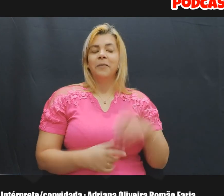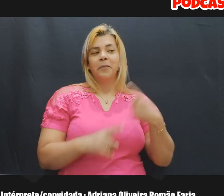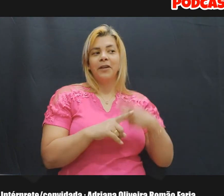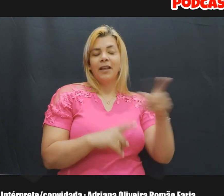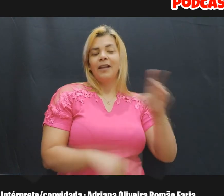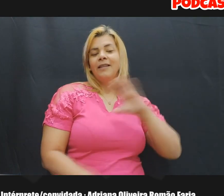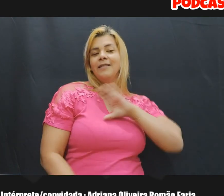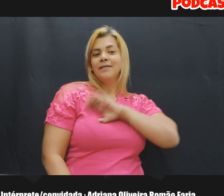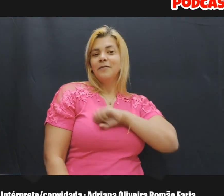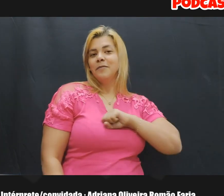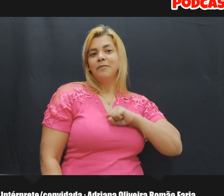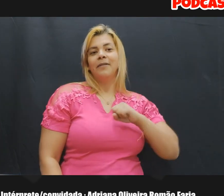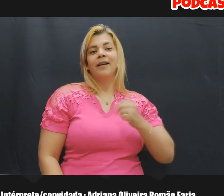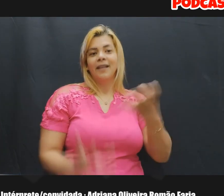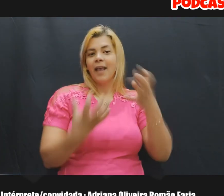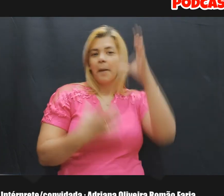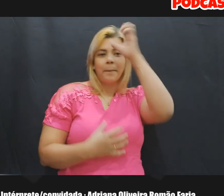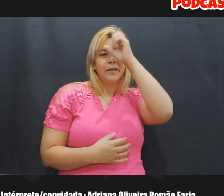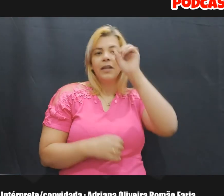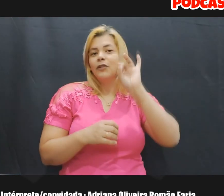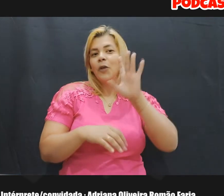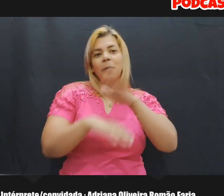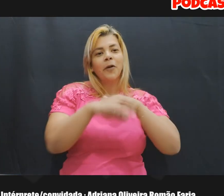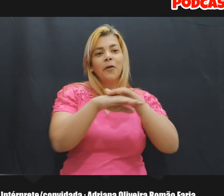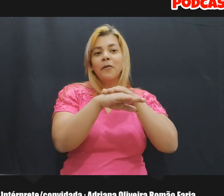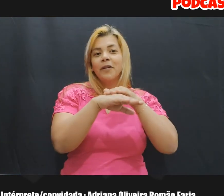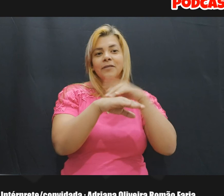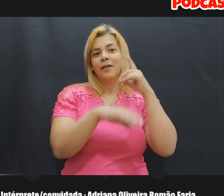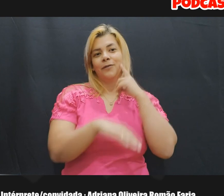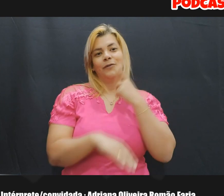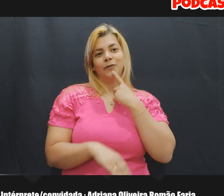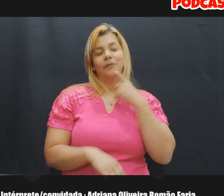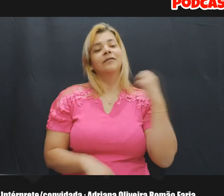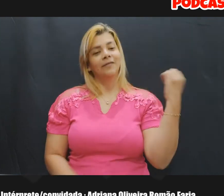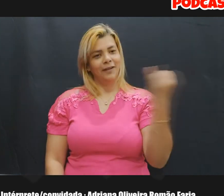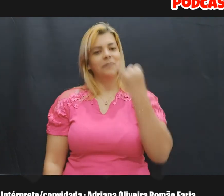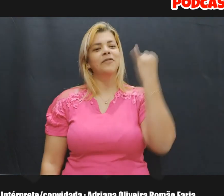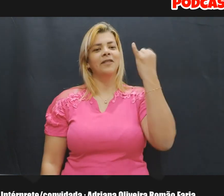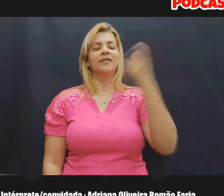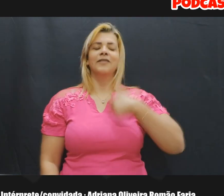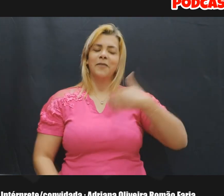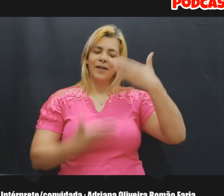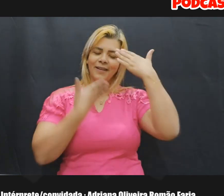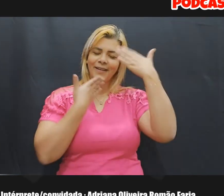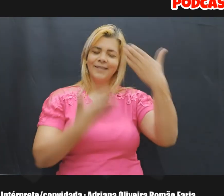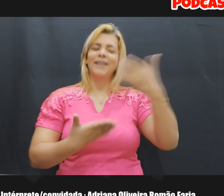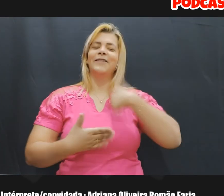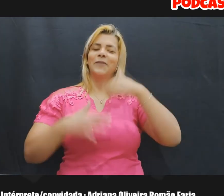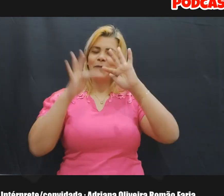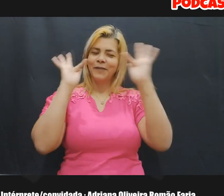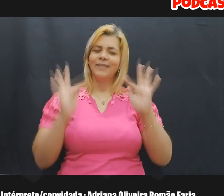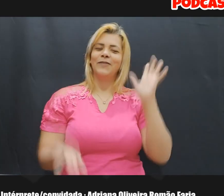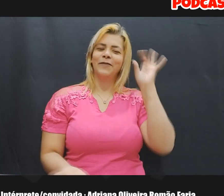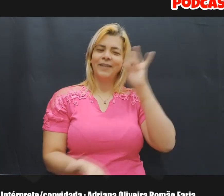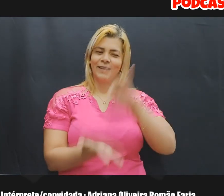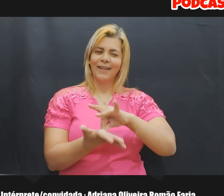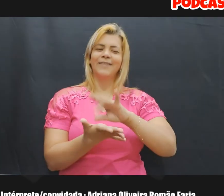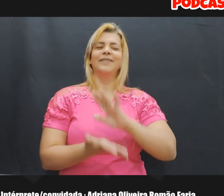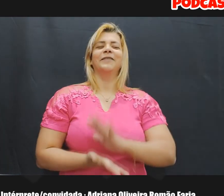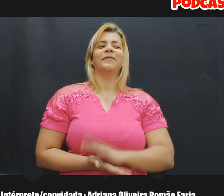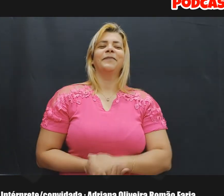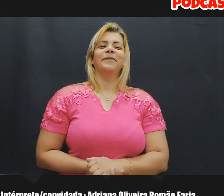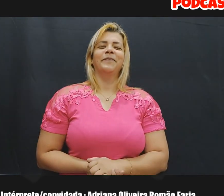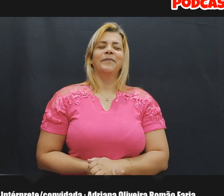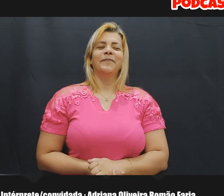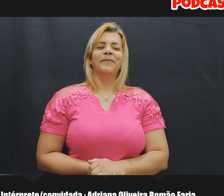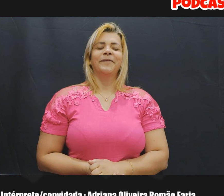é respeito com o surdo. Isso é muito importante. Eu que agradeço, fiquei muito feliz pela entrevista.